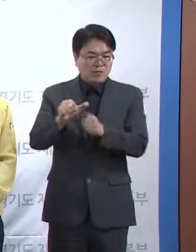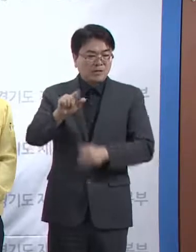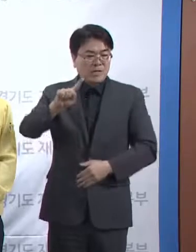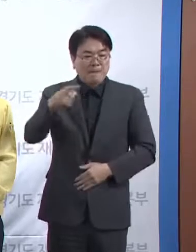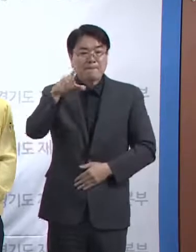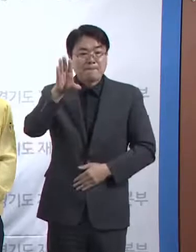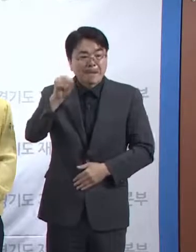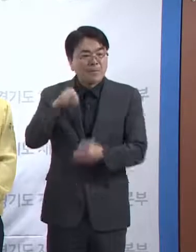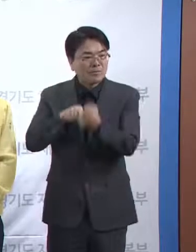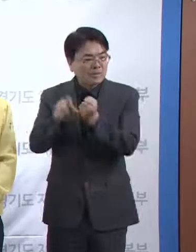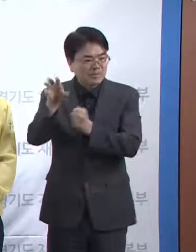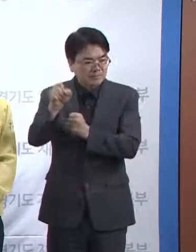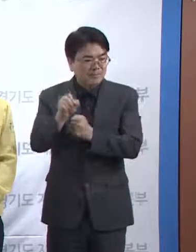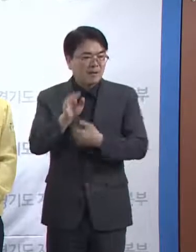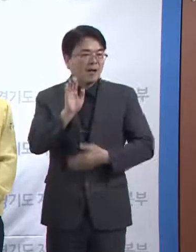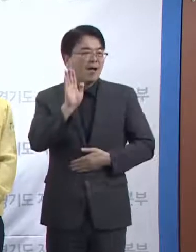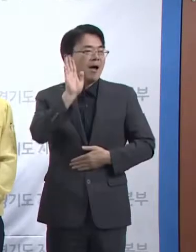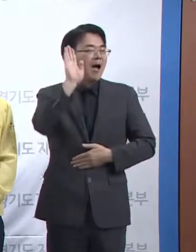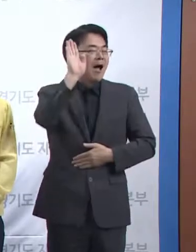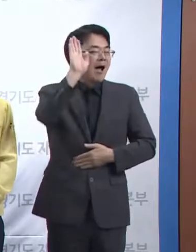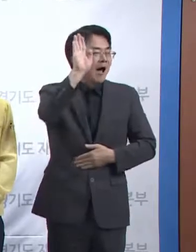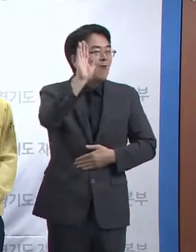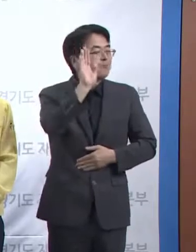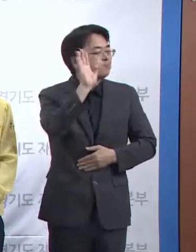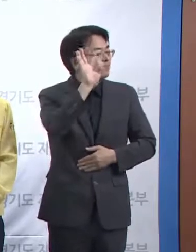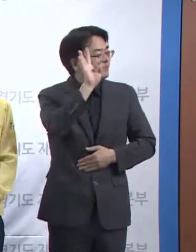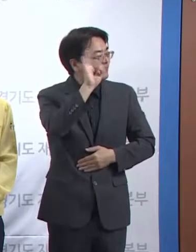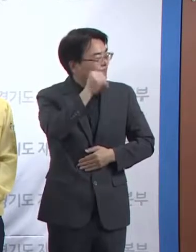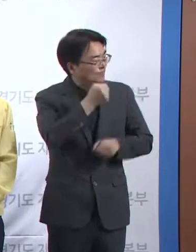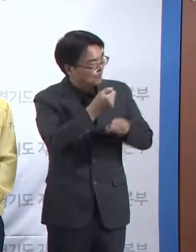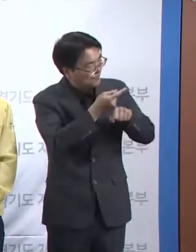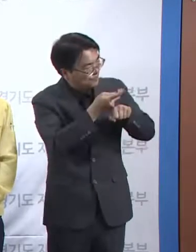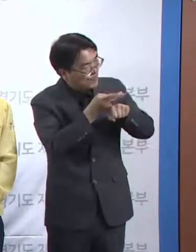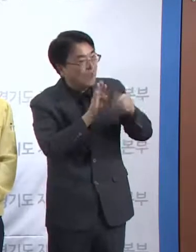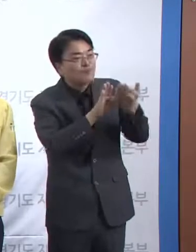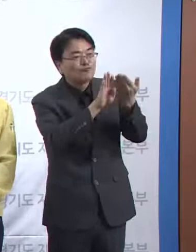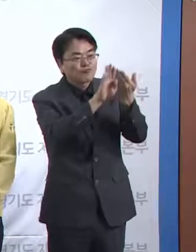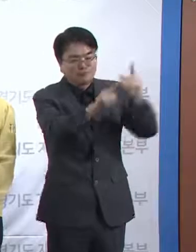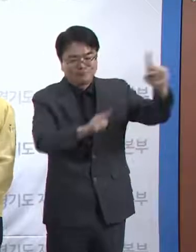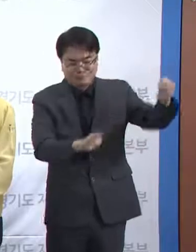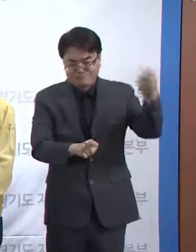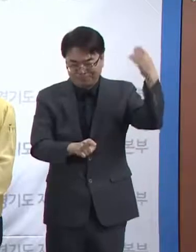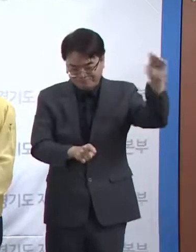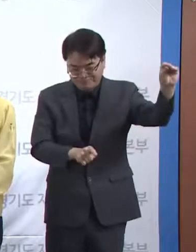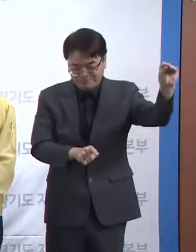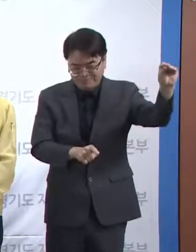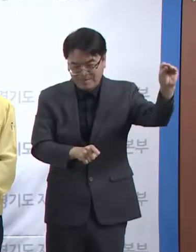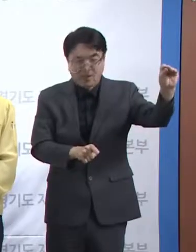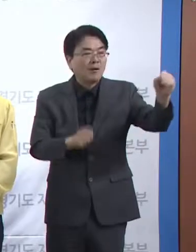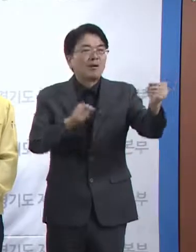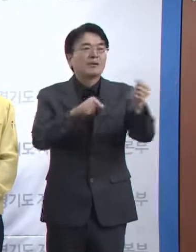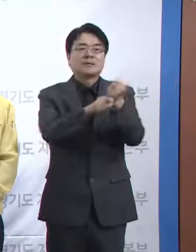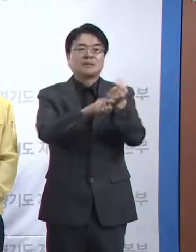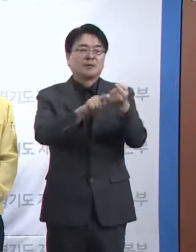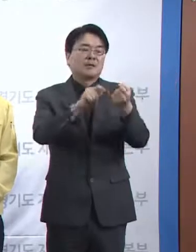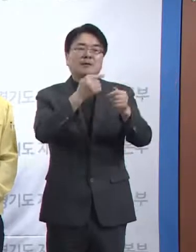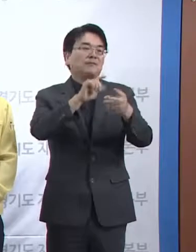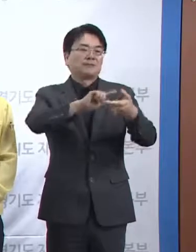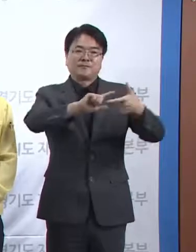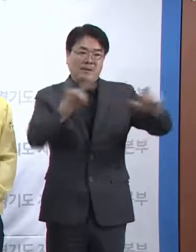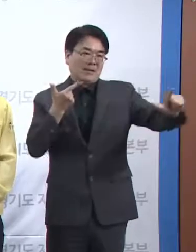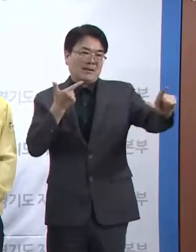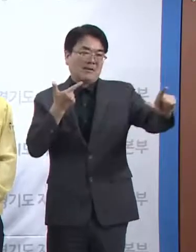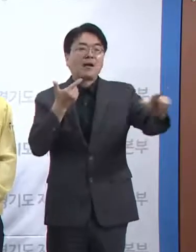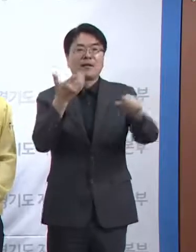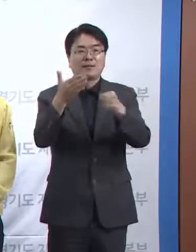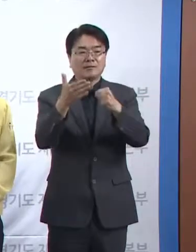원과 앞으로 경제 형편이 나아지고 객관적 상황이 개선됐을 때 100만 원은 전혀 가치가 다르다. 그래서 그 두